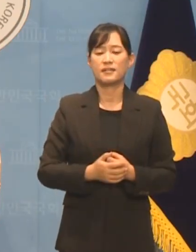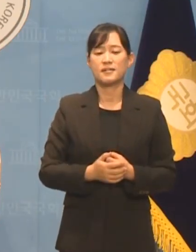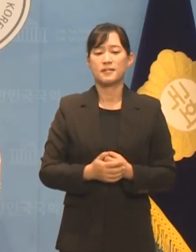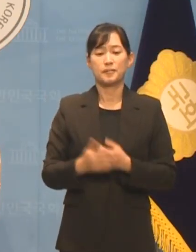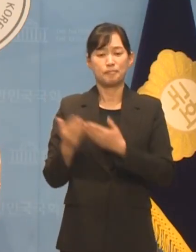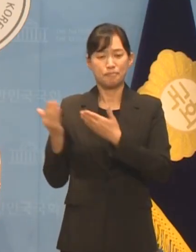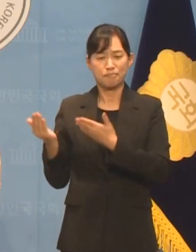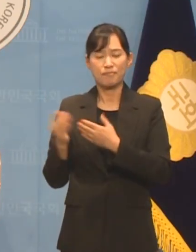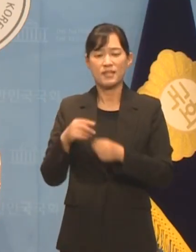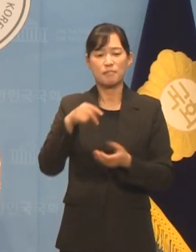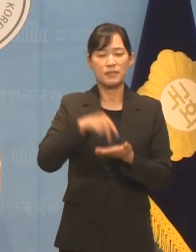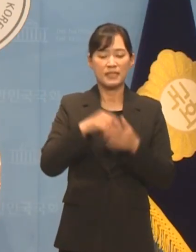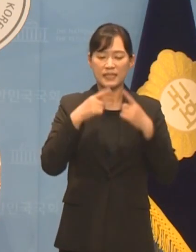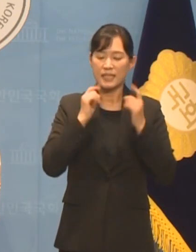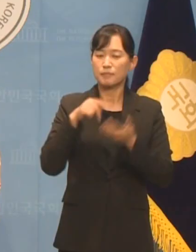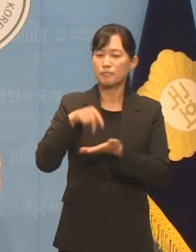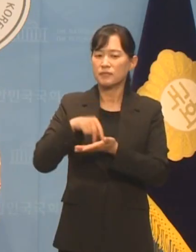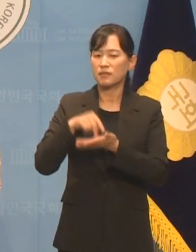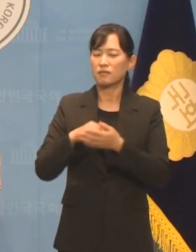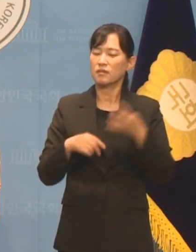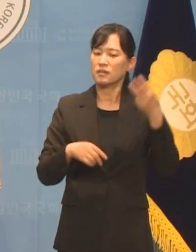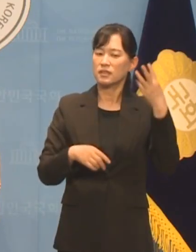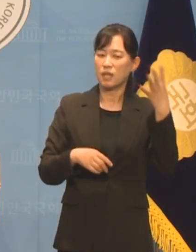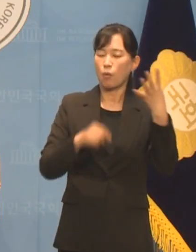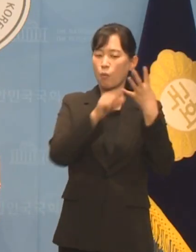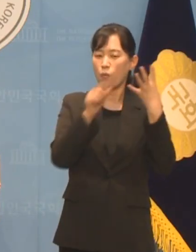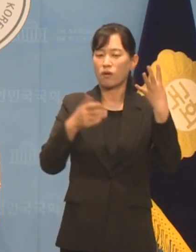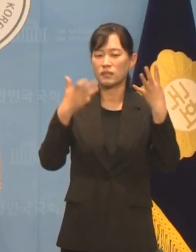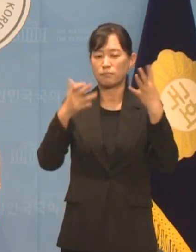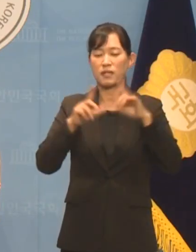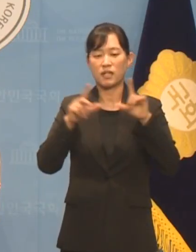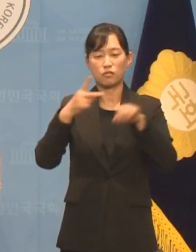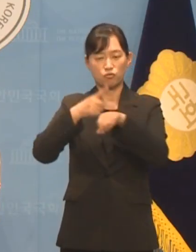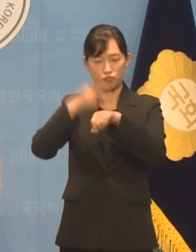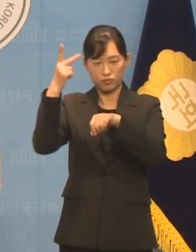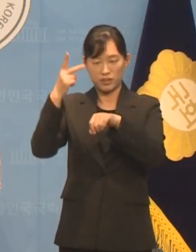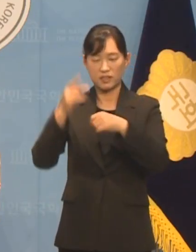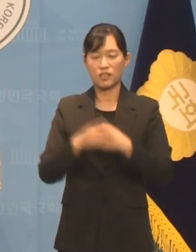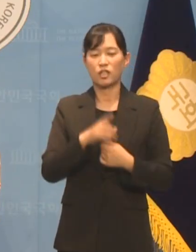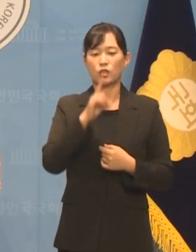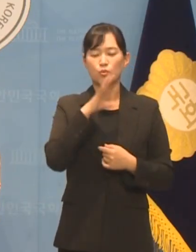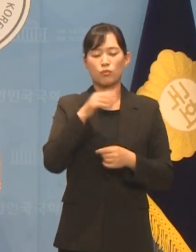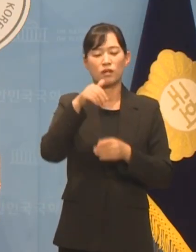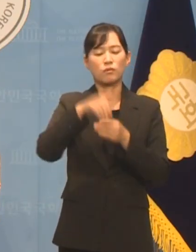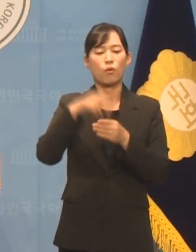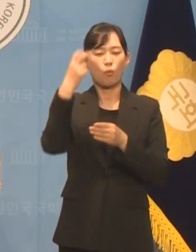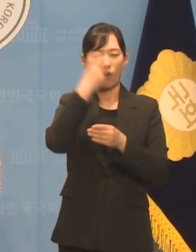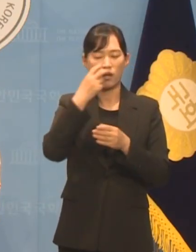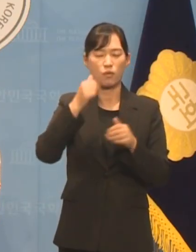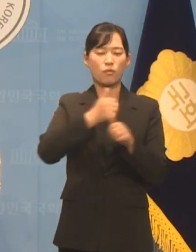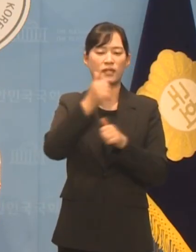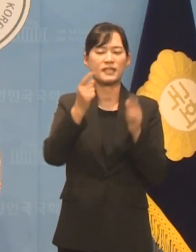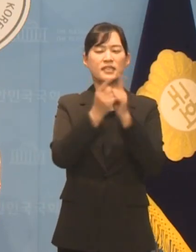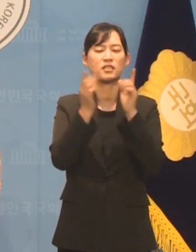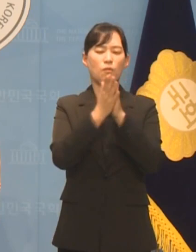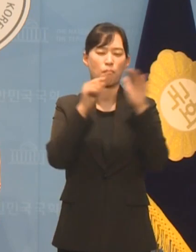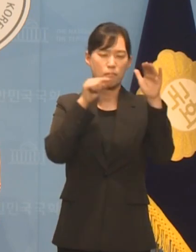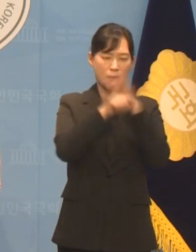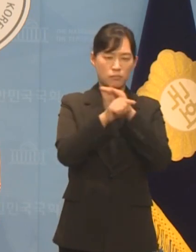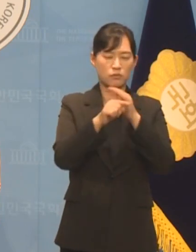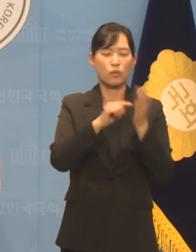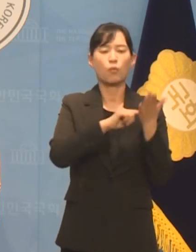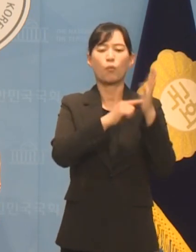저는 개인적으로 4월 18일 날 오후 2시 중앙선관위 직접 방문 공개 요청을